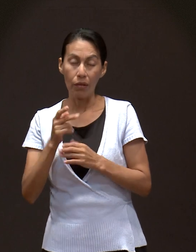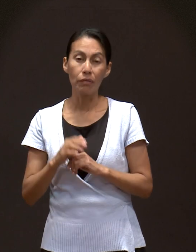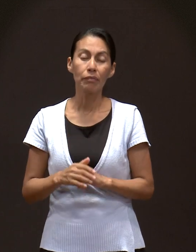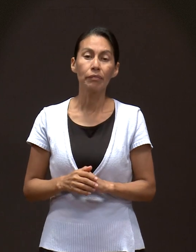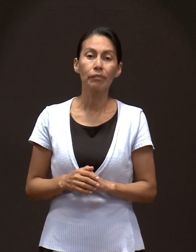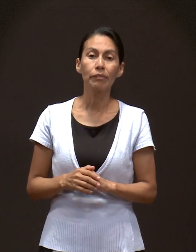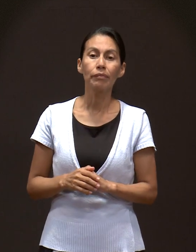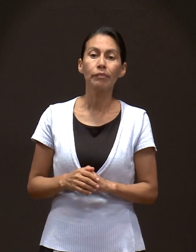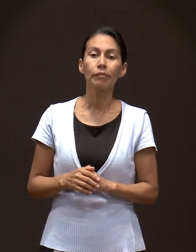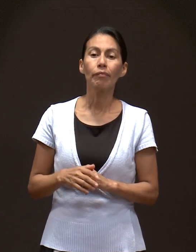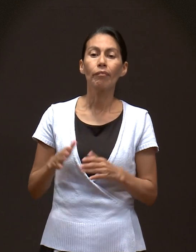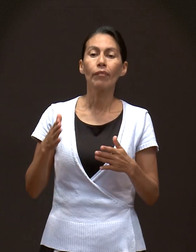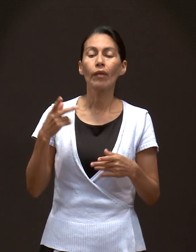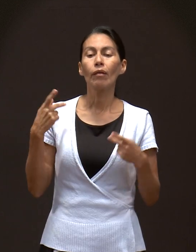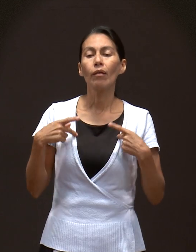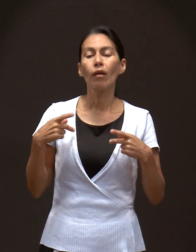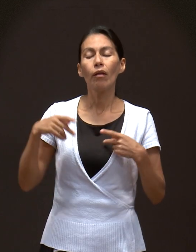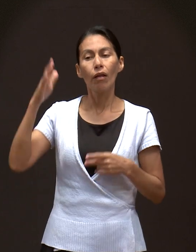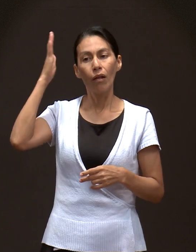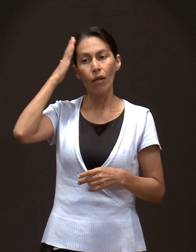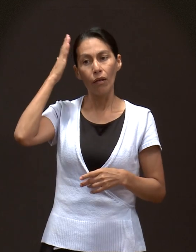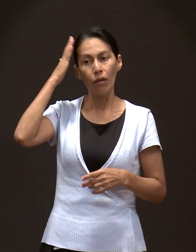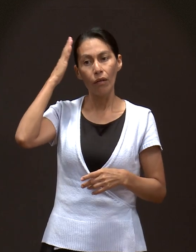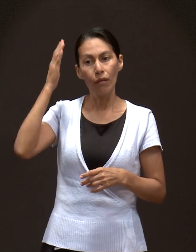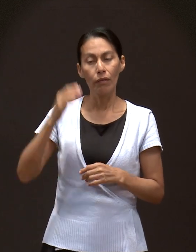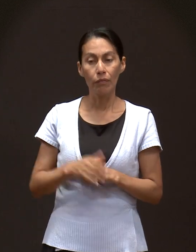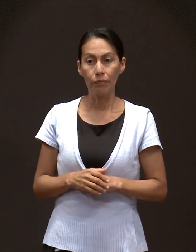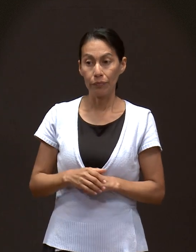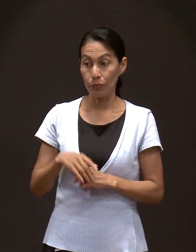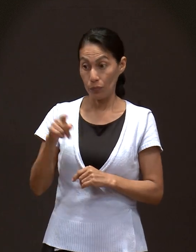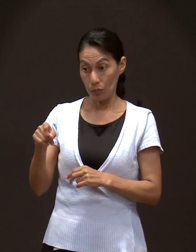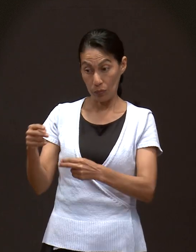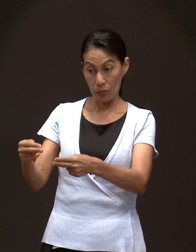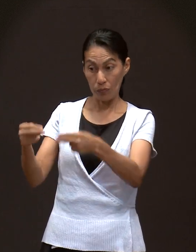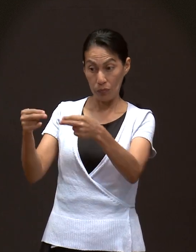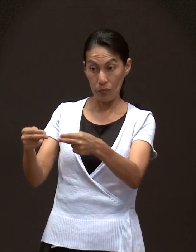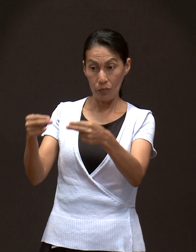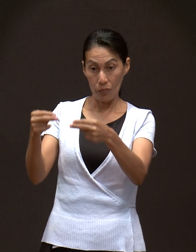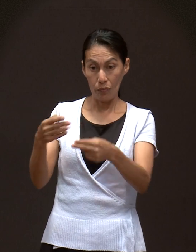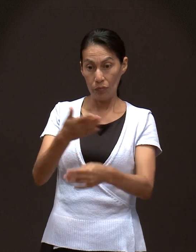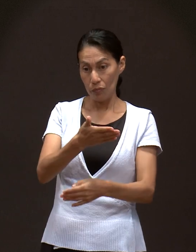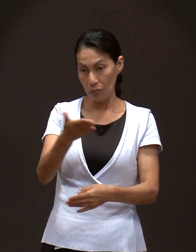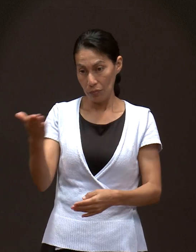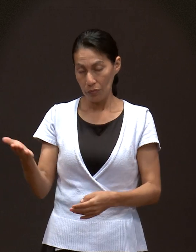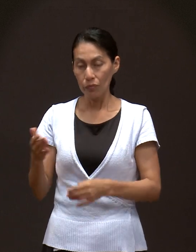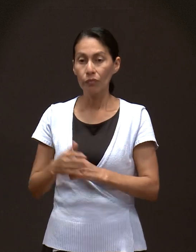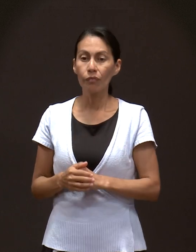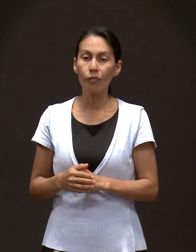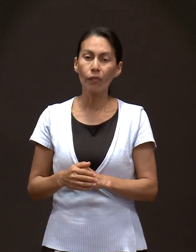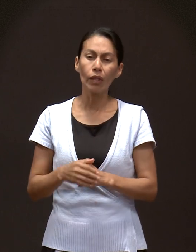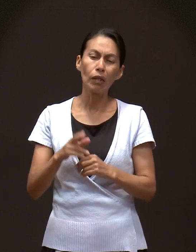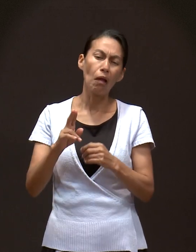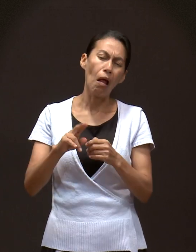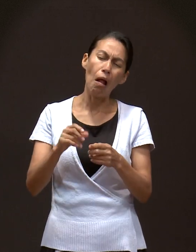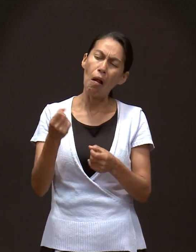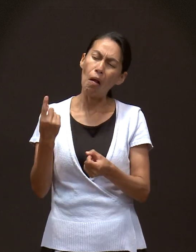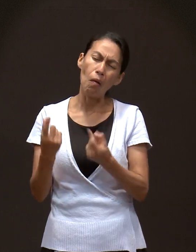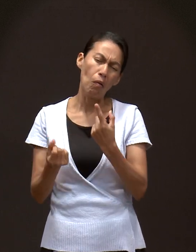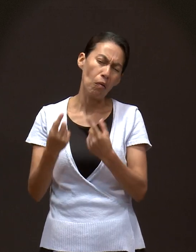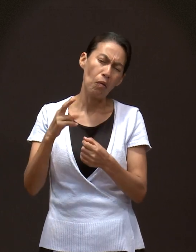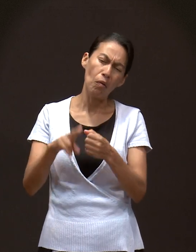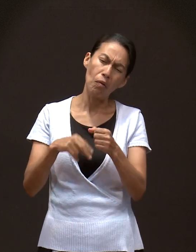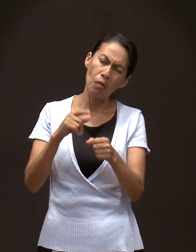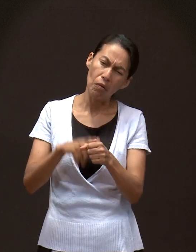Entonces, cuando llegué me dijo, pues, el líder que me llevaba, bueno, tú vas a ir a estos negocios. Eran clínicas